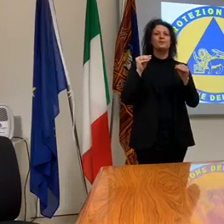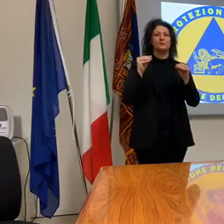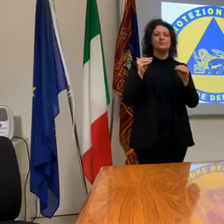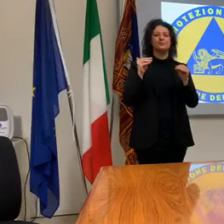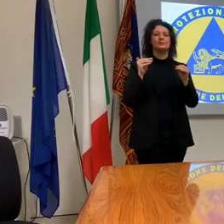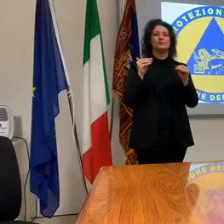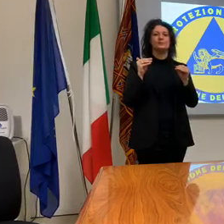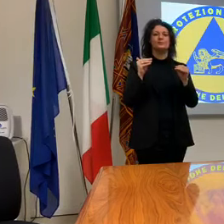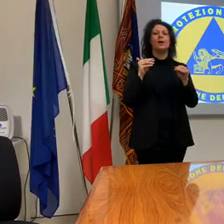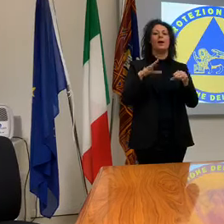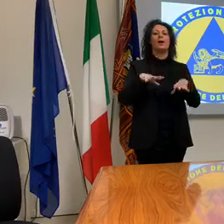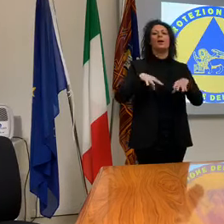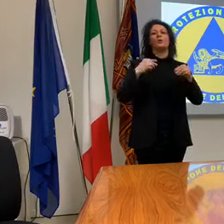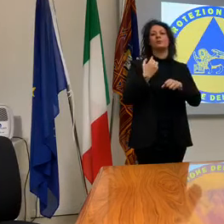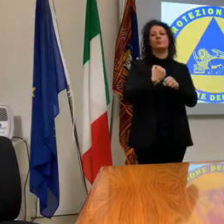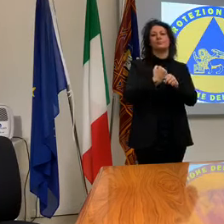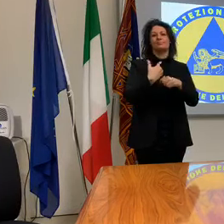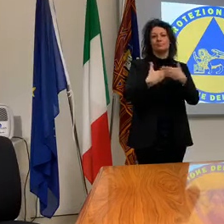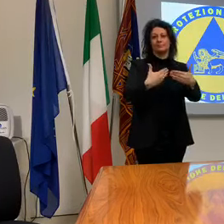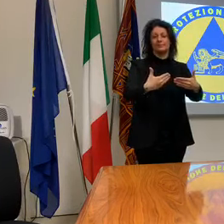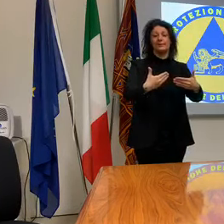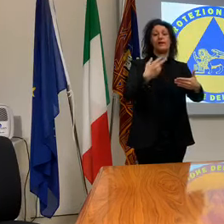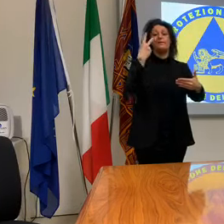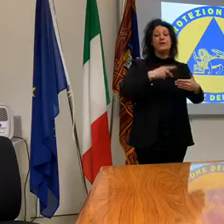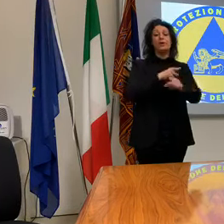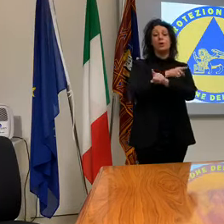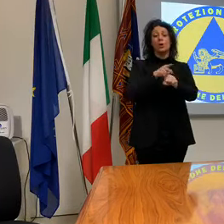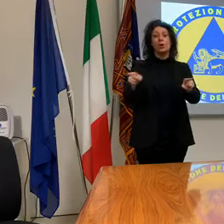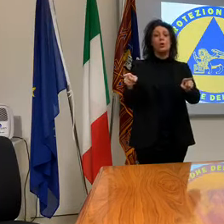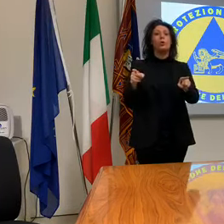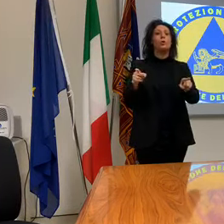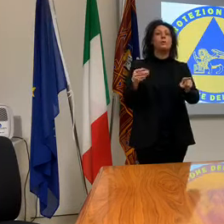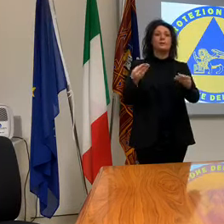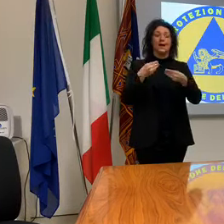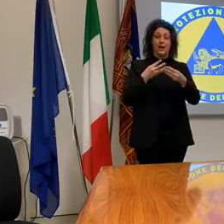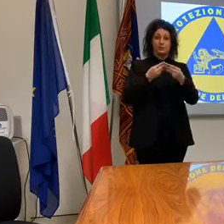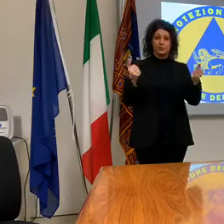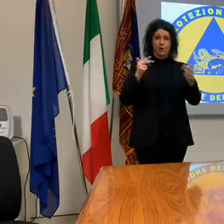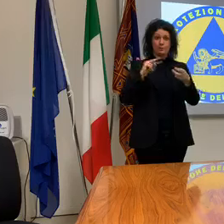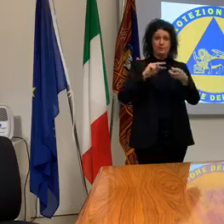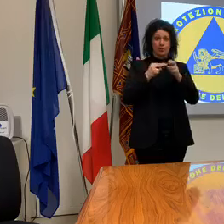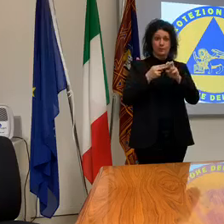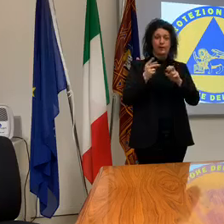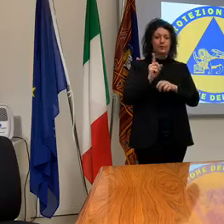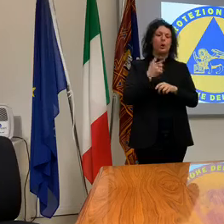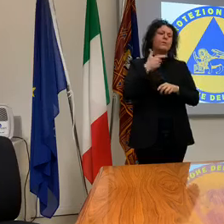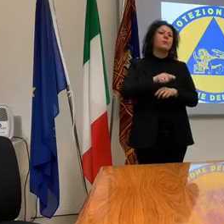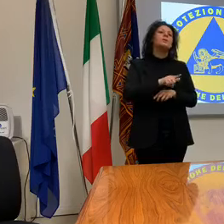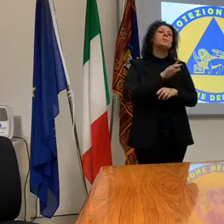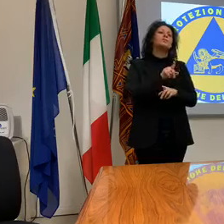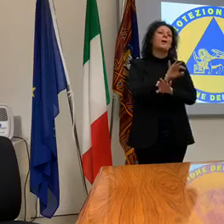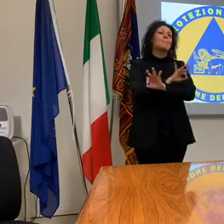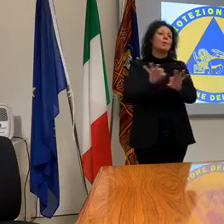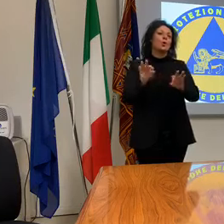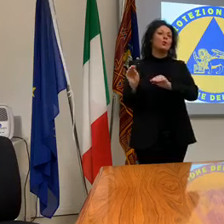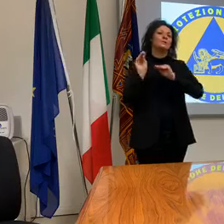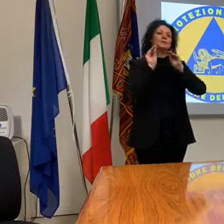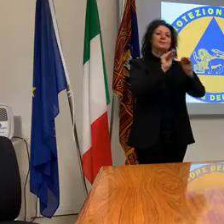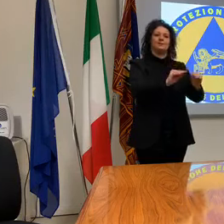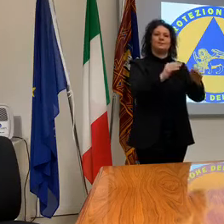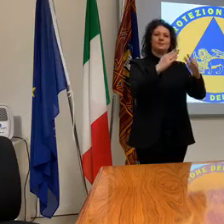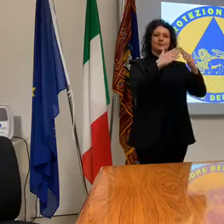che risolvono il problema, perché di fatto erano comunque personale che già le strutture insomma aspettavano con ansia. Noi oggi abbiamo